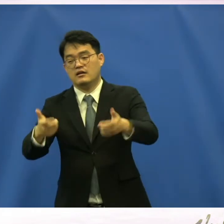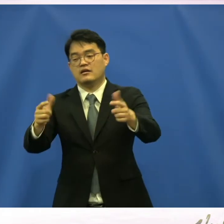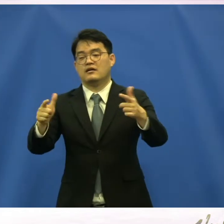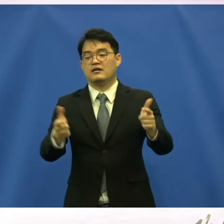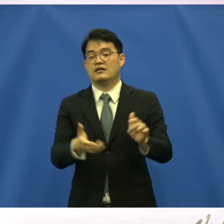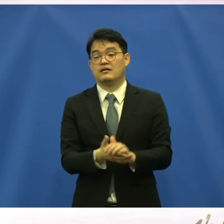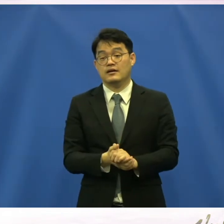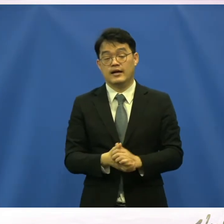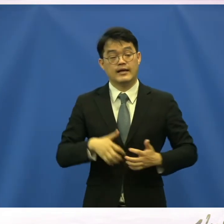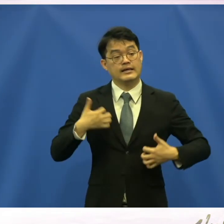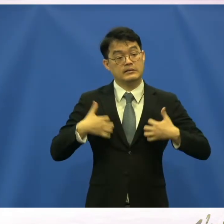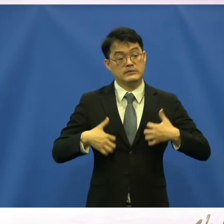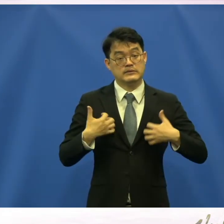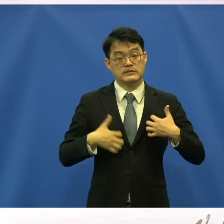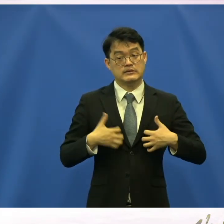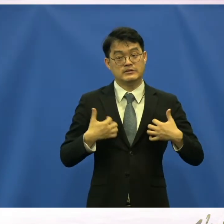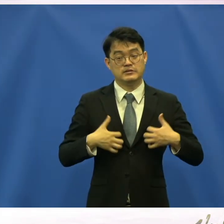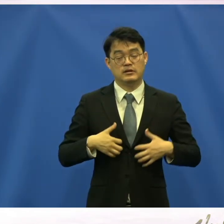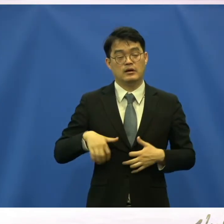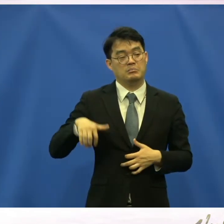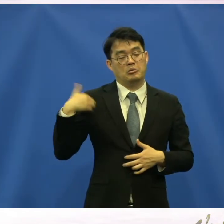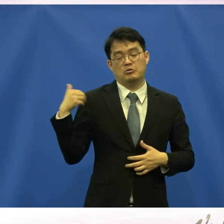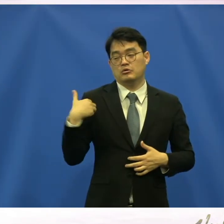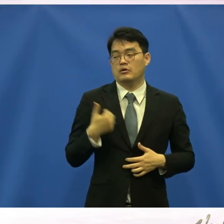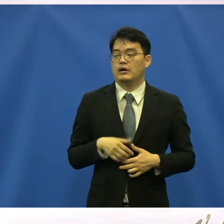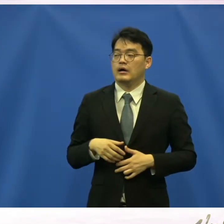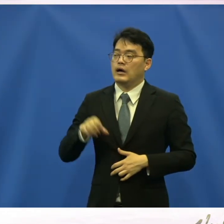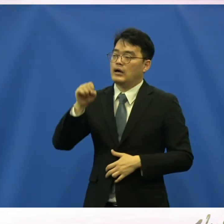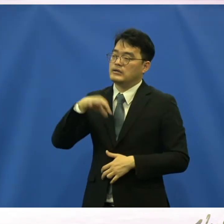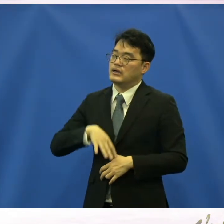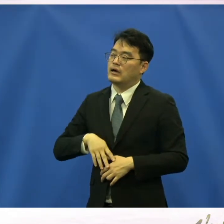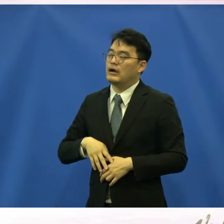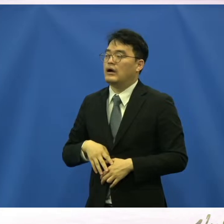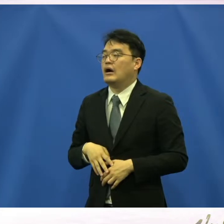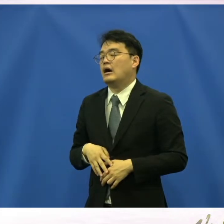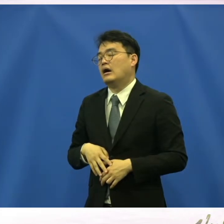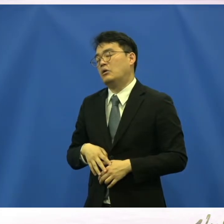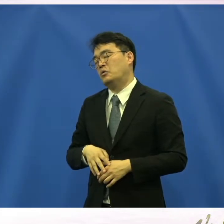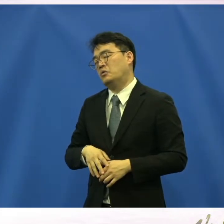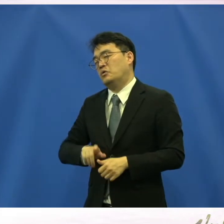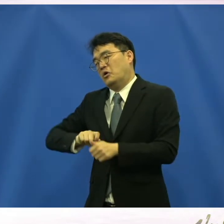기쁨을 모른다면 잘못 따르고 있는 거예요. 잘못 예수 믿고 있는 거예요.